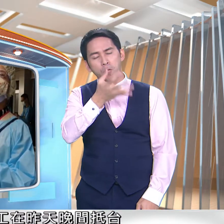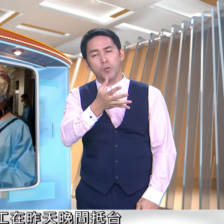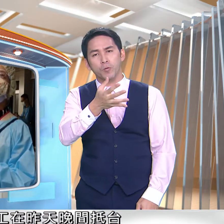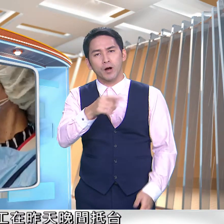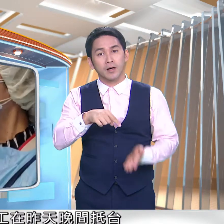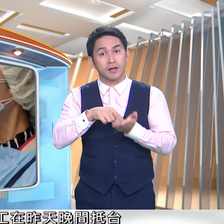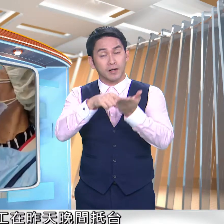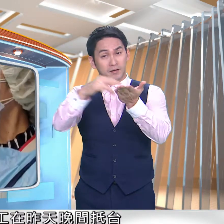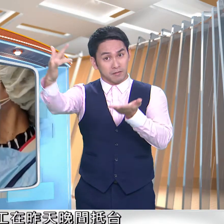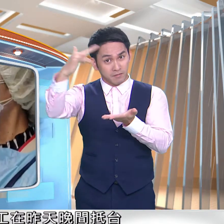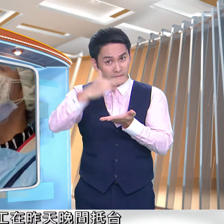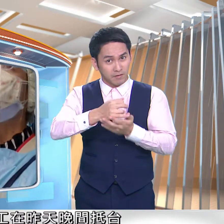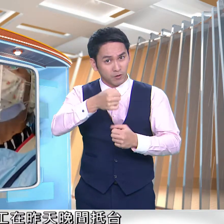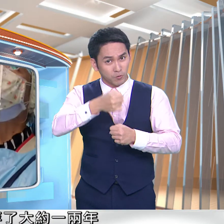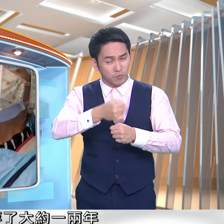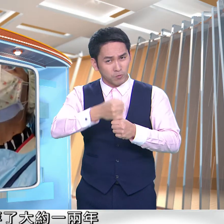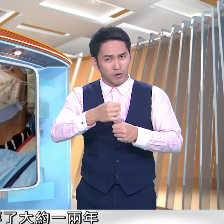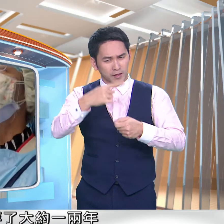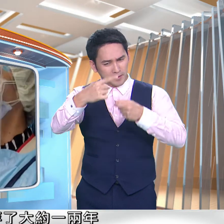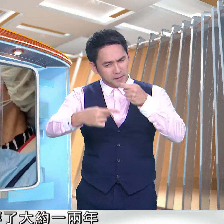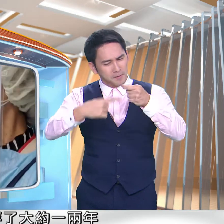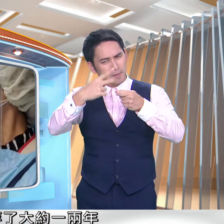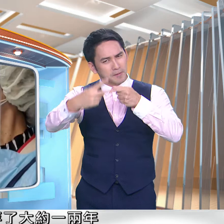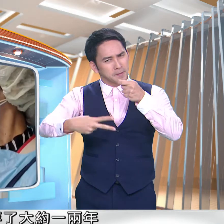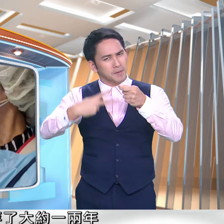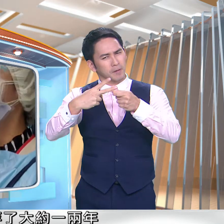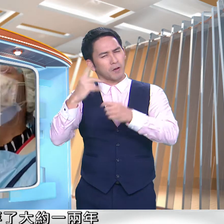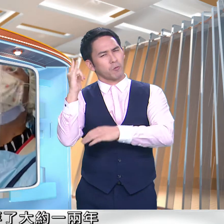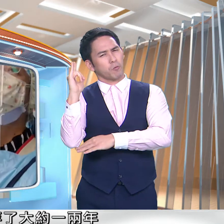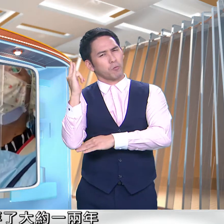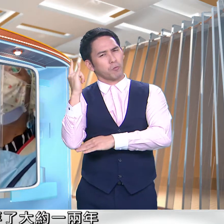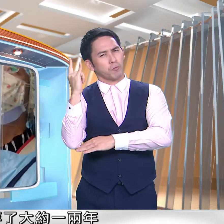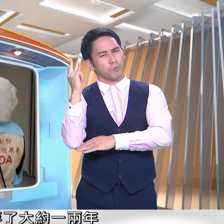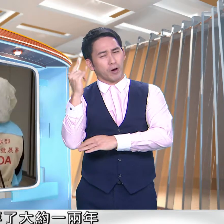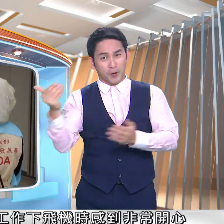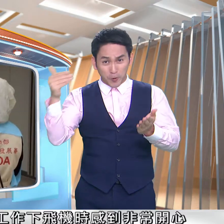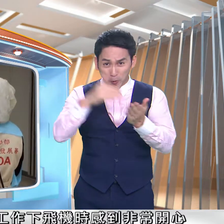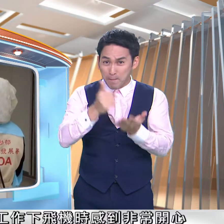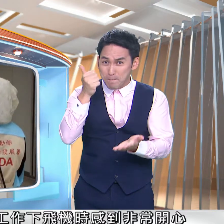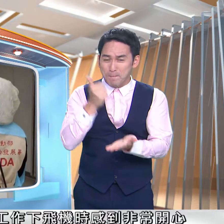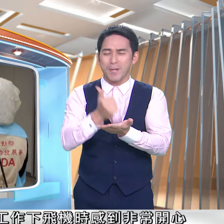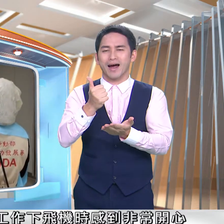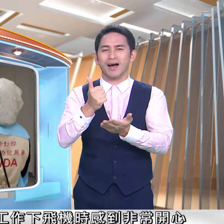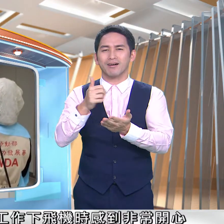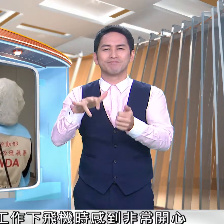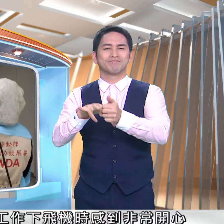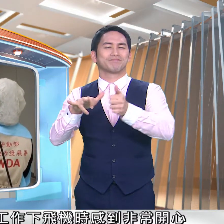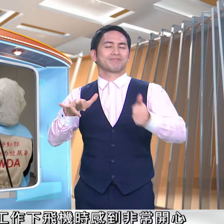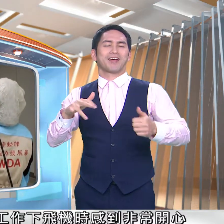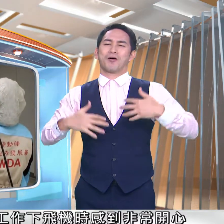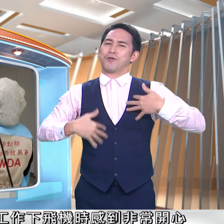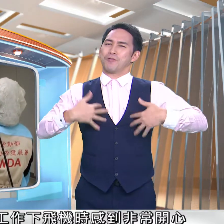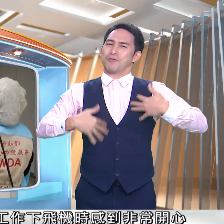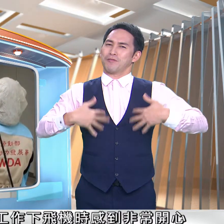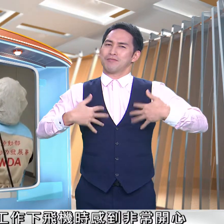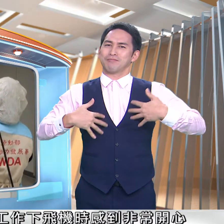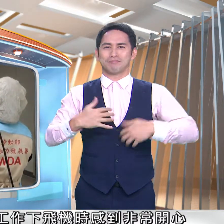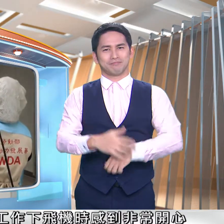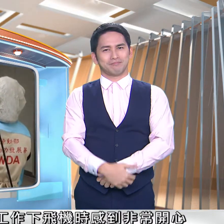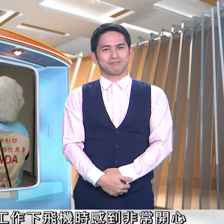台。有移工表示，等了大约一两年才能够来台湾工作，下飞机时感到非常